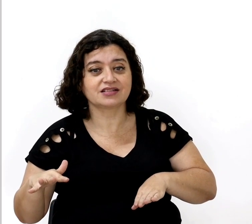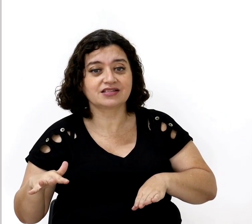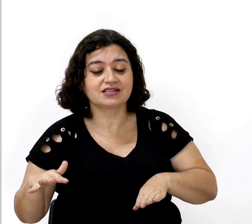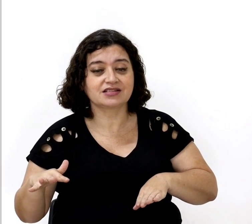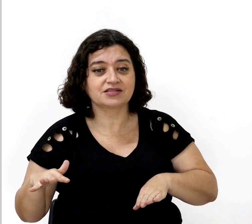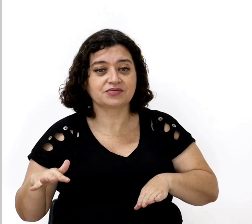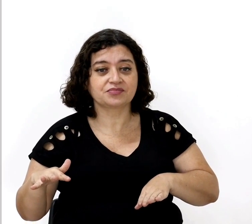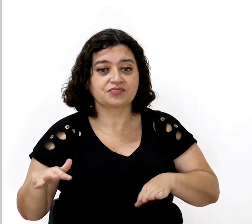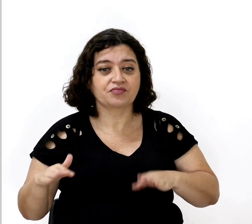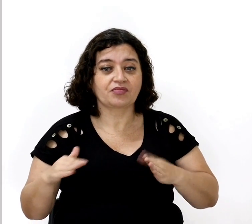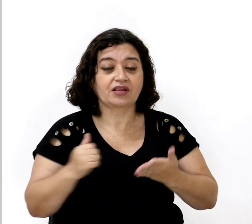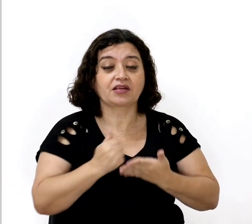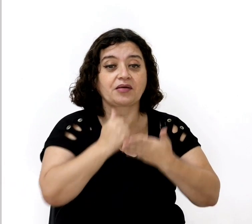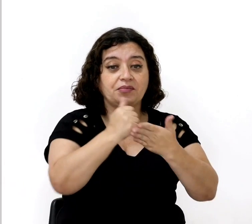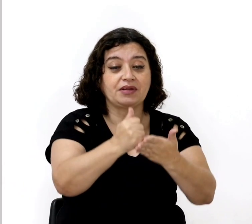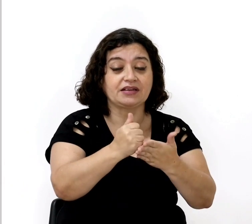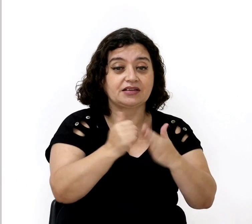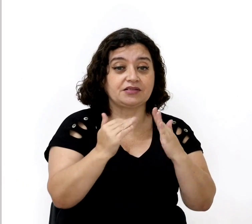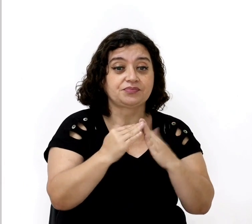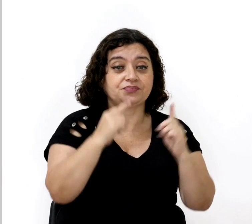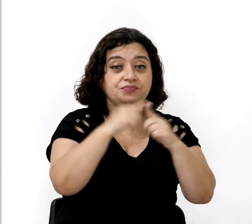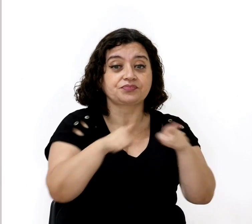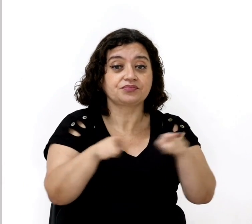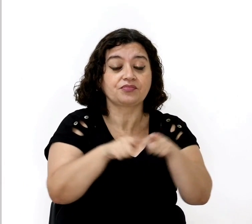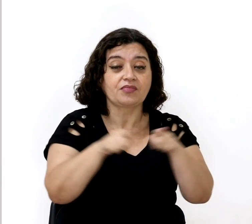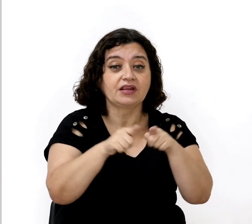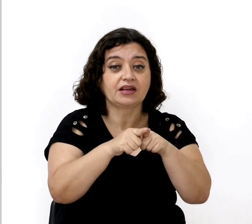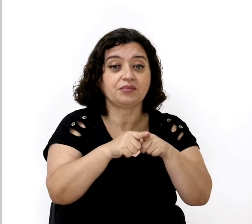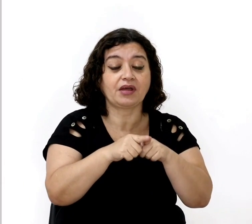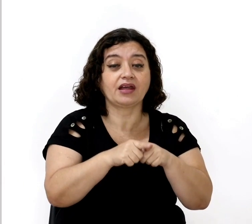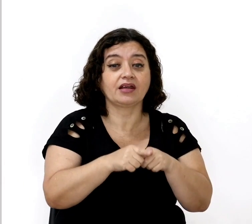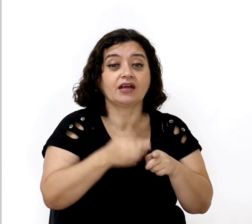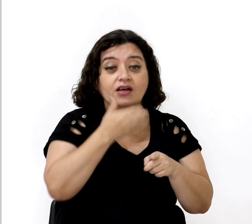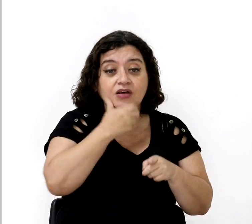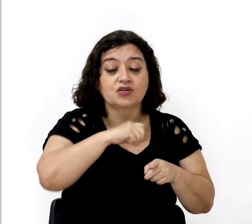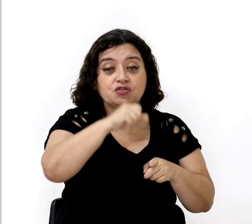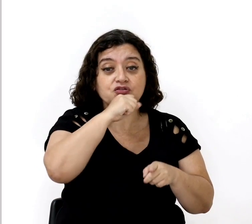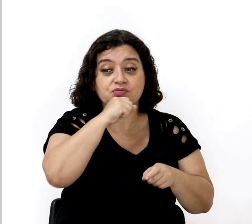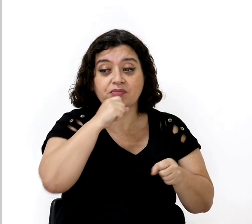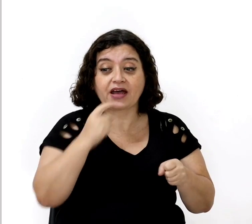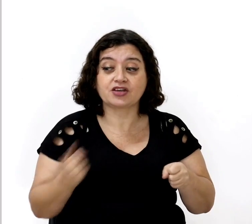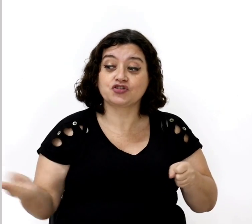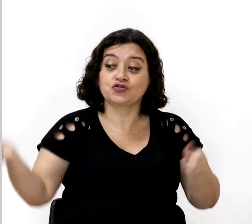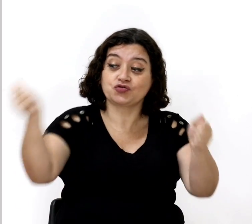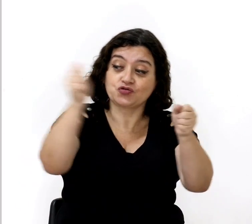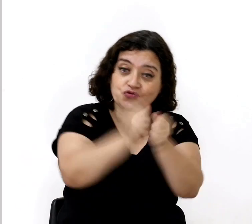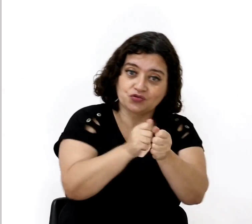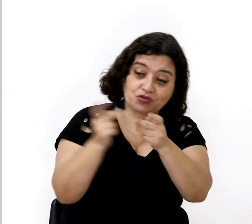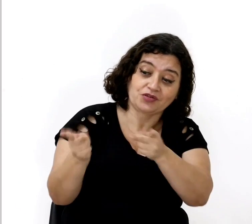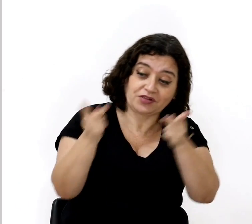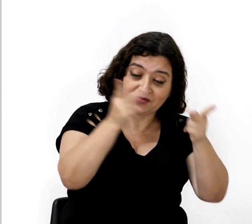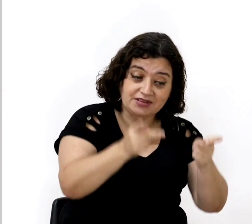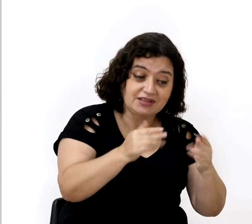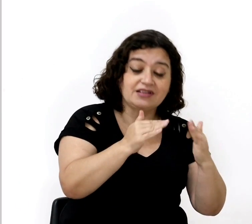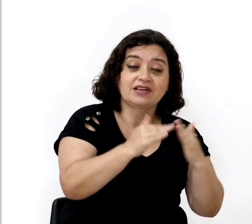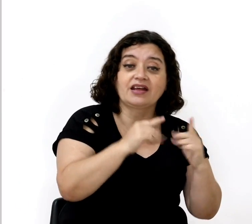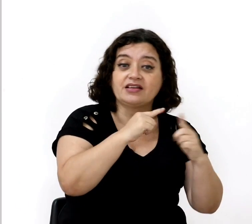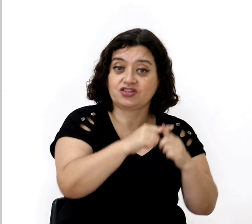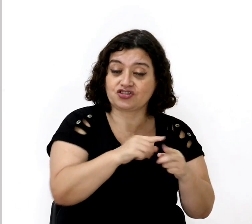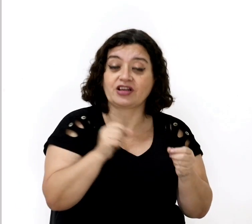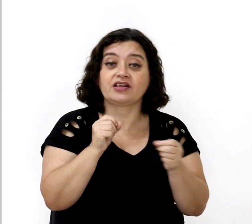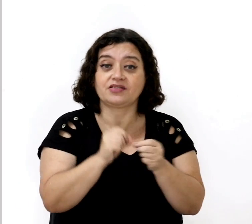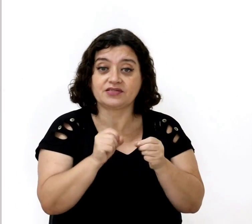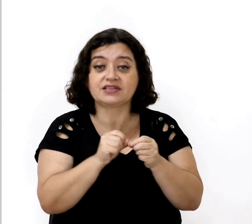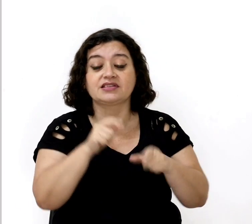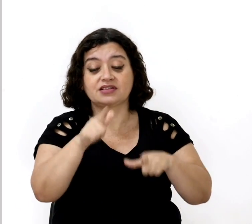sendo evangelizadas ali pela igreja, e os pais viessem para ouvir a palavra. Era essa a ideia. E a gente